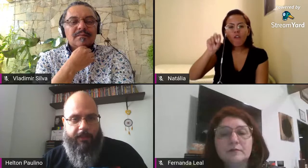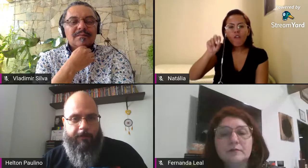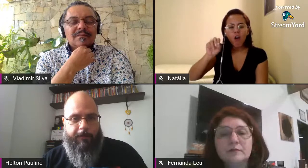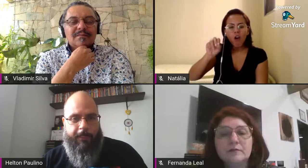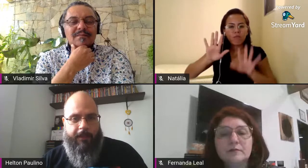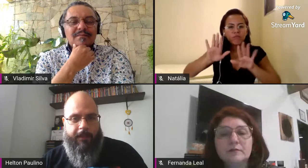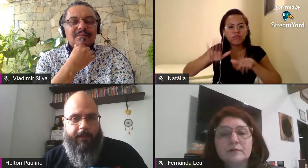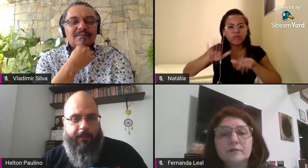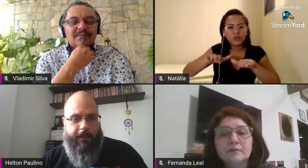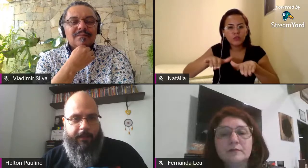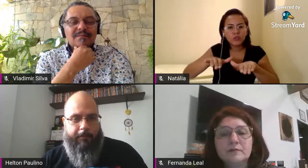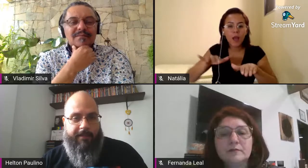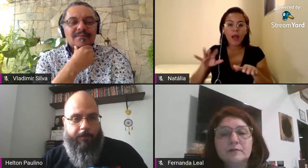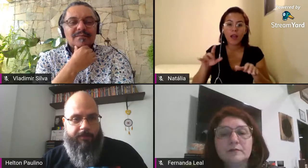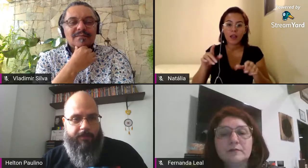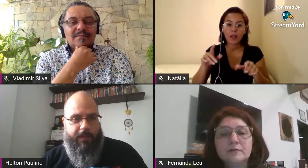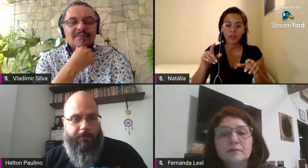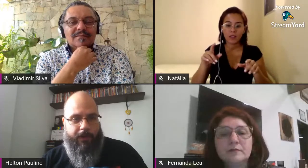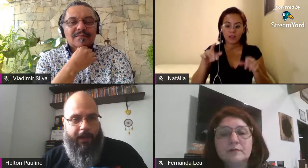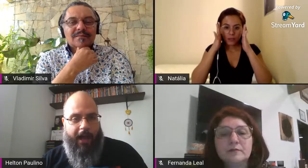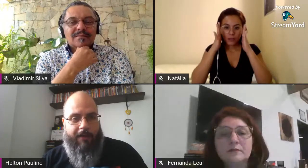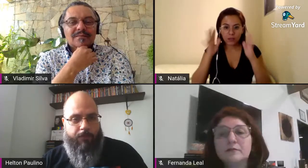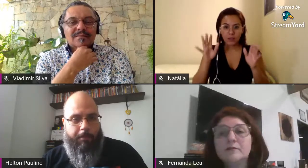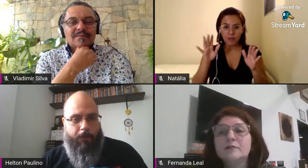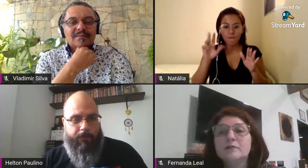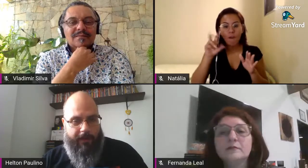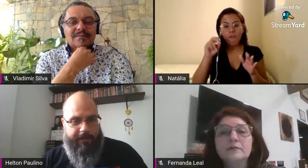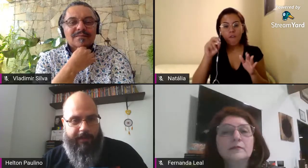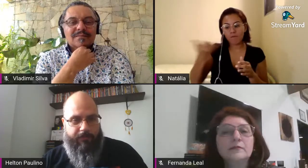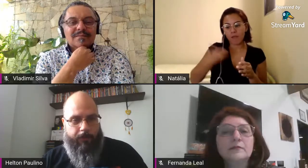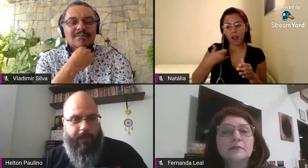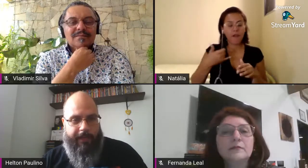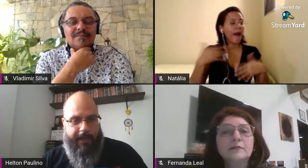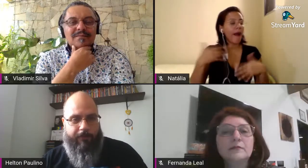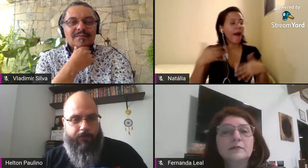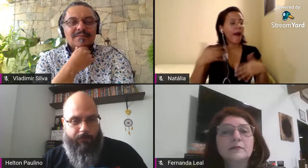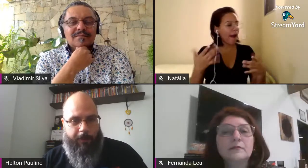problemas, né? Mas ao mesmo tempo, quando ela errava um ponto,